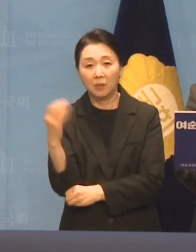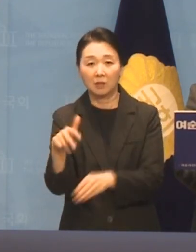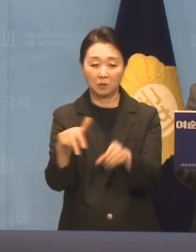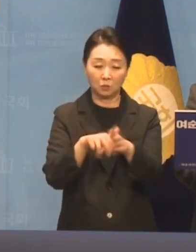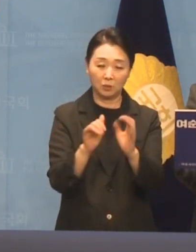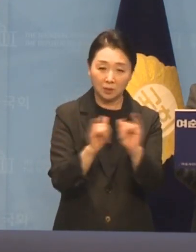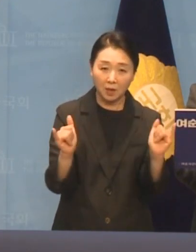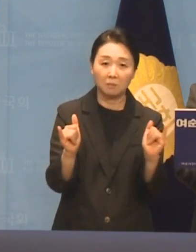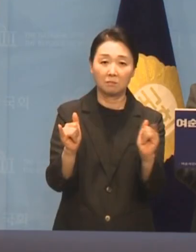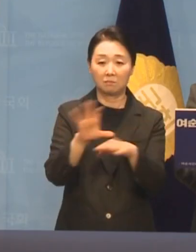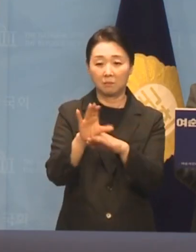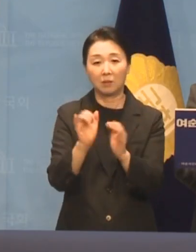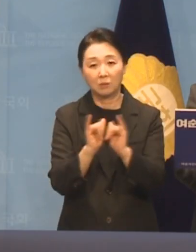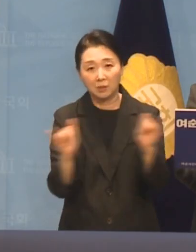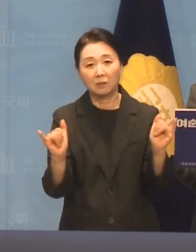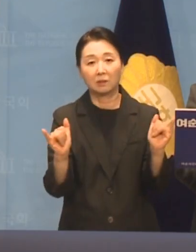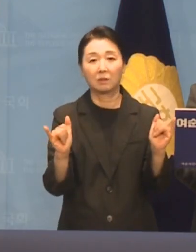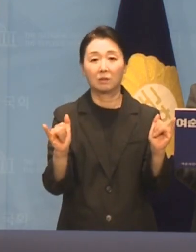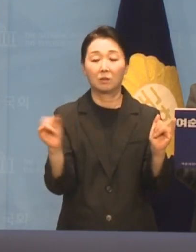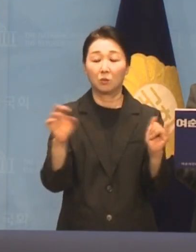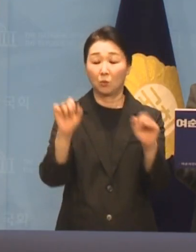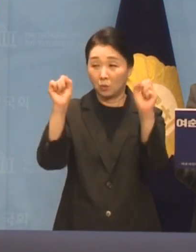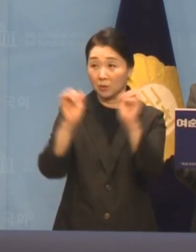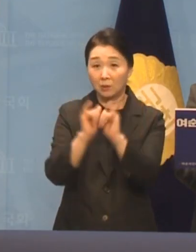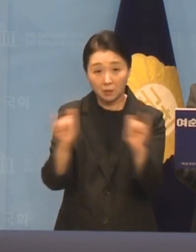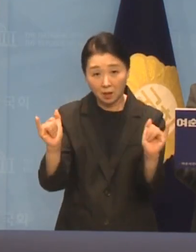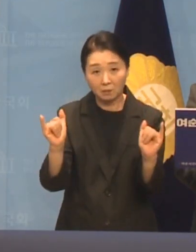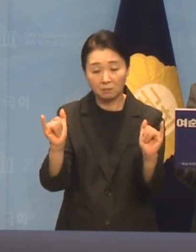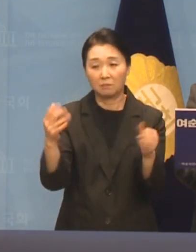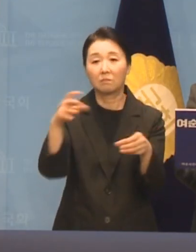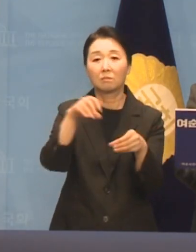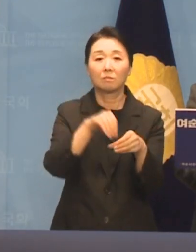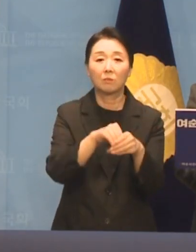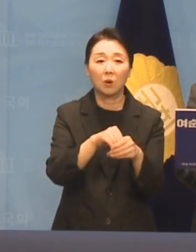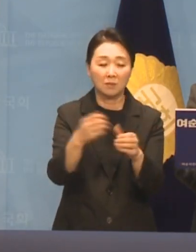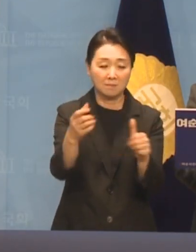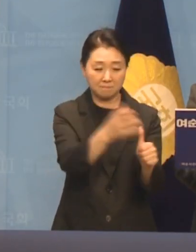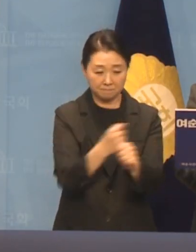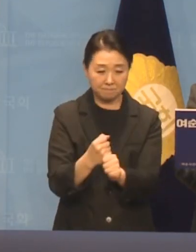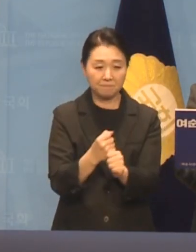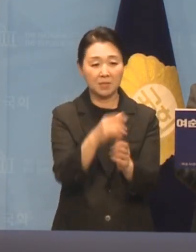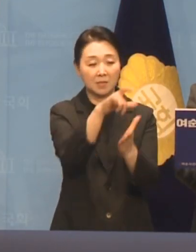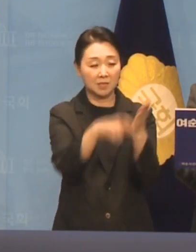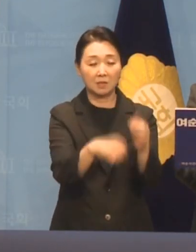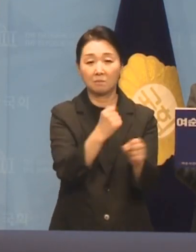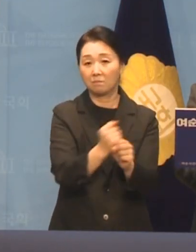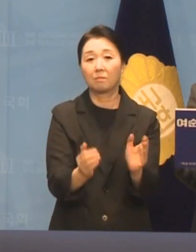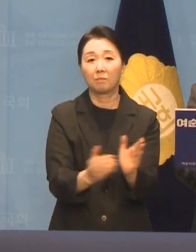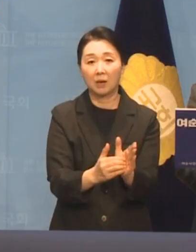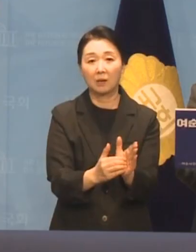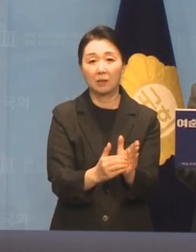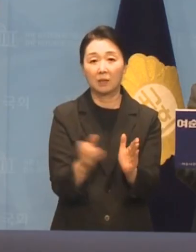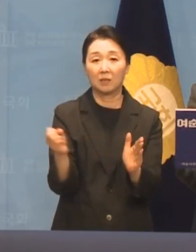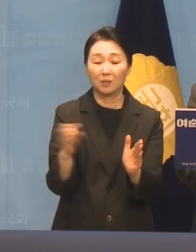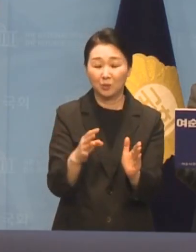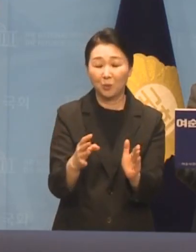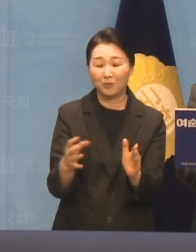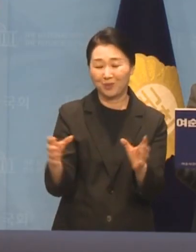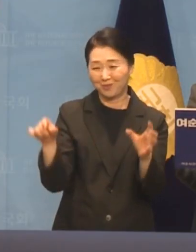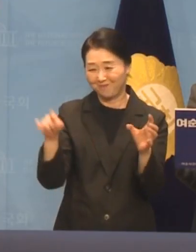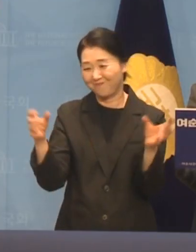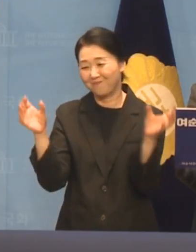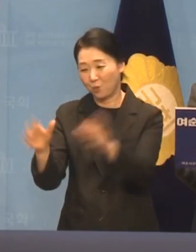종교인, 방송인과 체육인까지 포함된 수거 대상 목록을 작성하고 수집소로